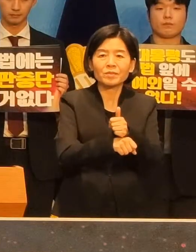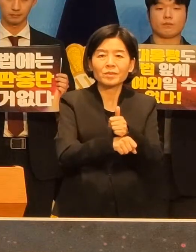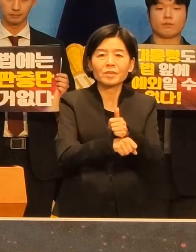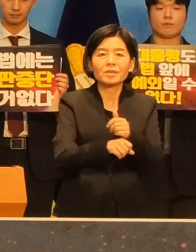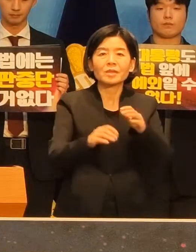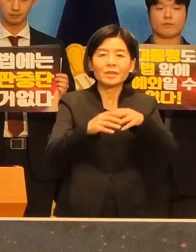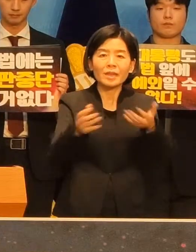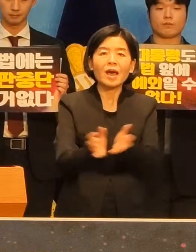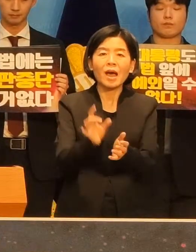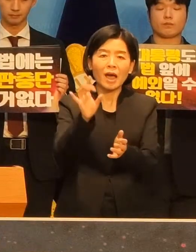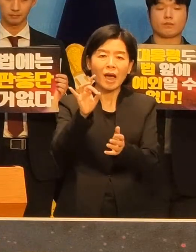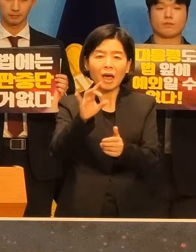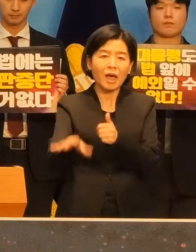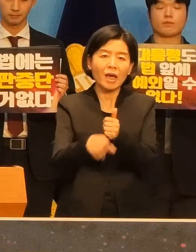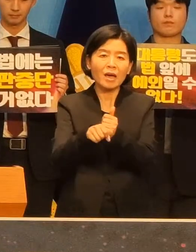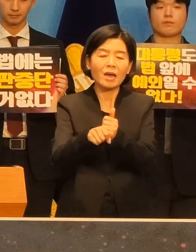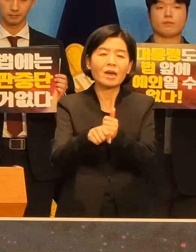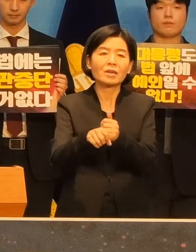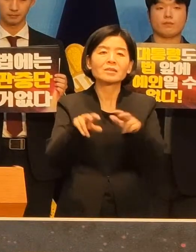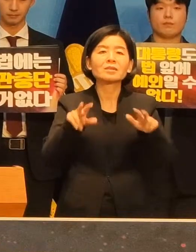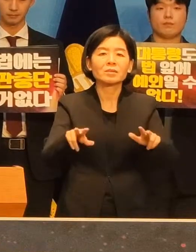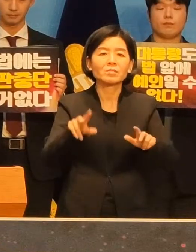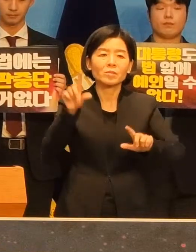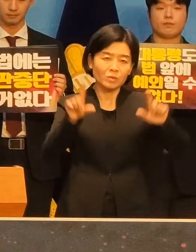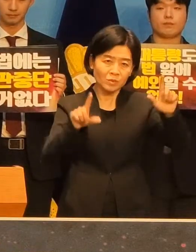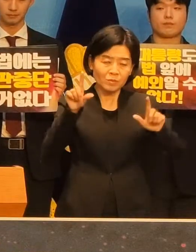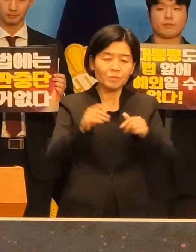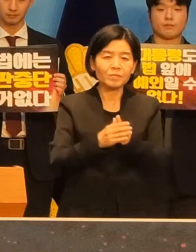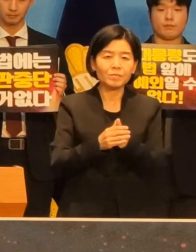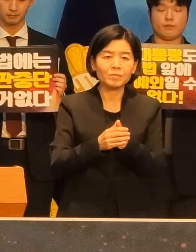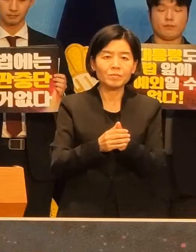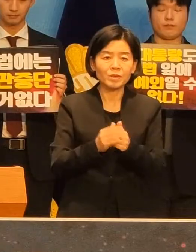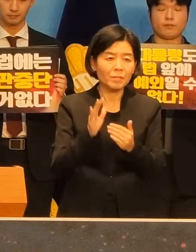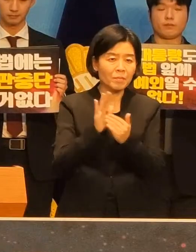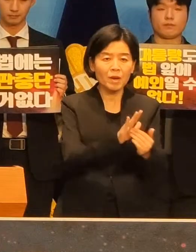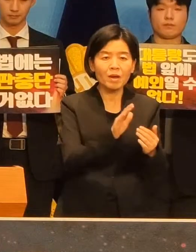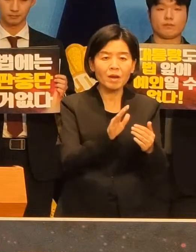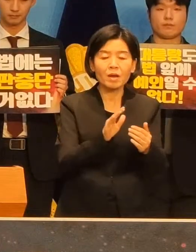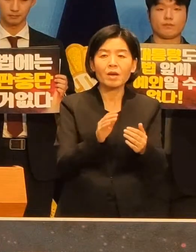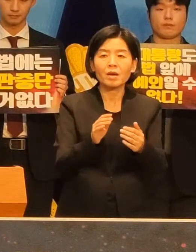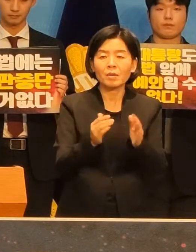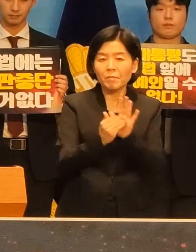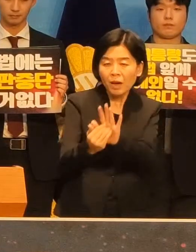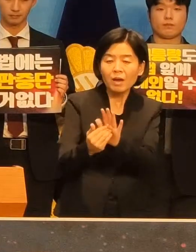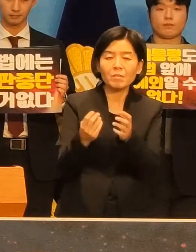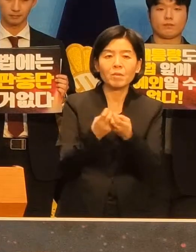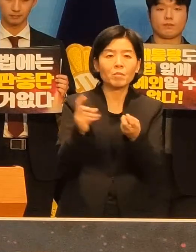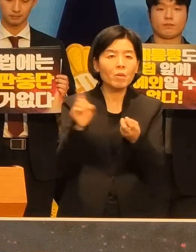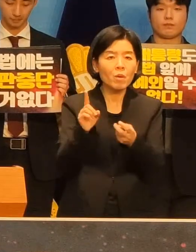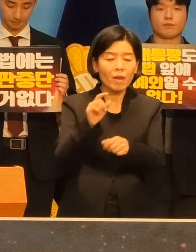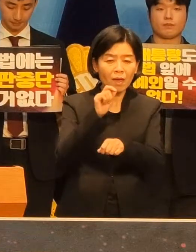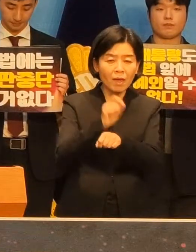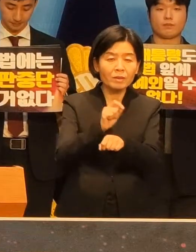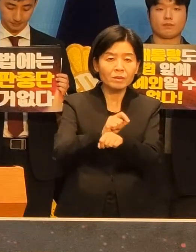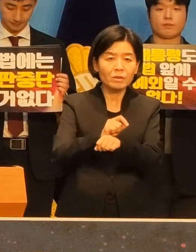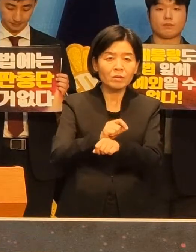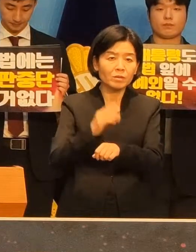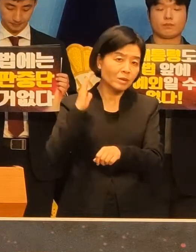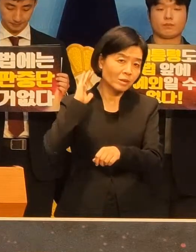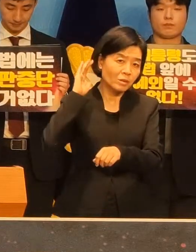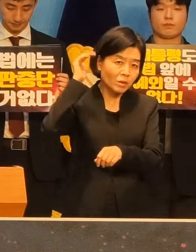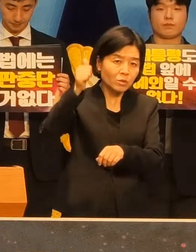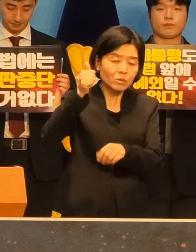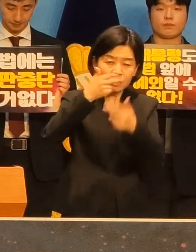그 변모 과정을 거치고 있습니다. 이것을 막는 것은 오직 행정부 수반 자리를 강탈한